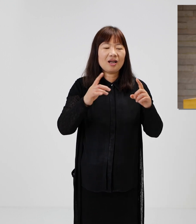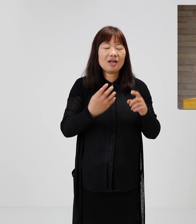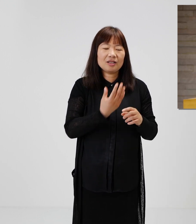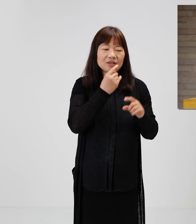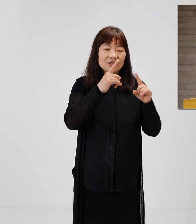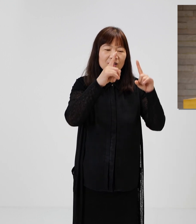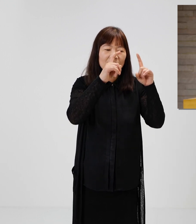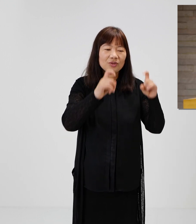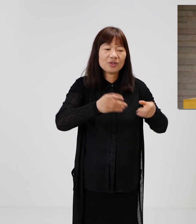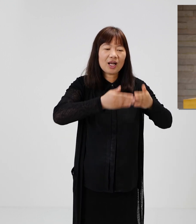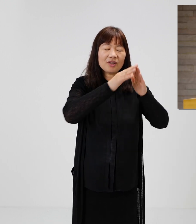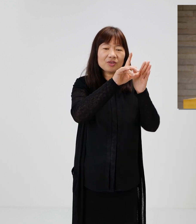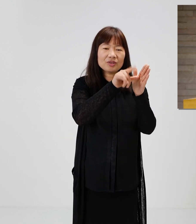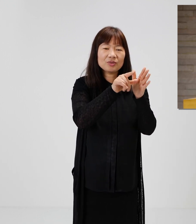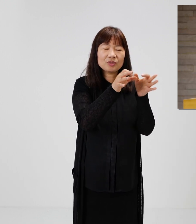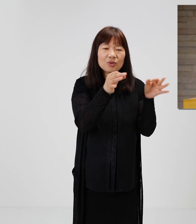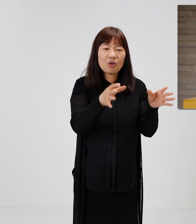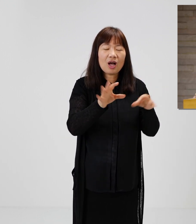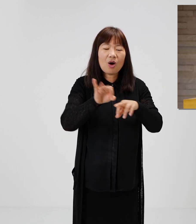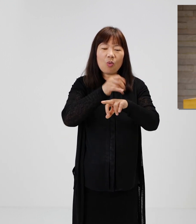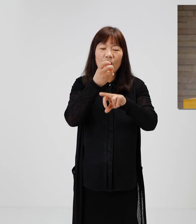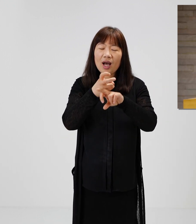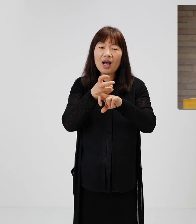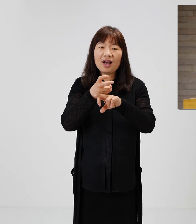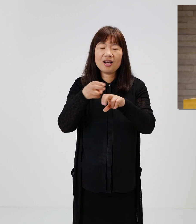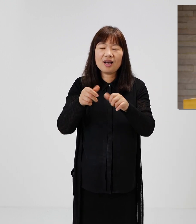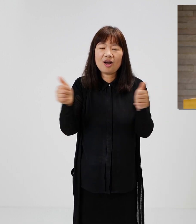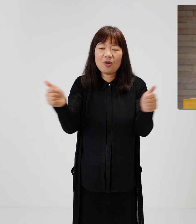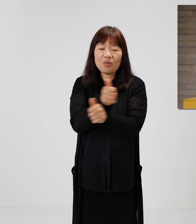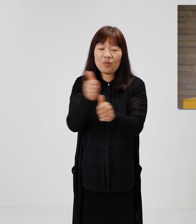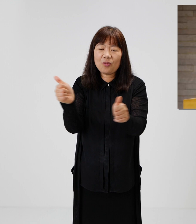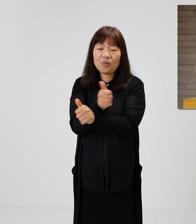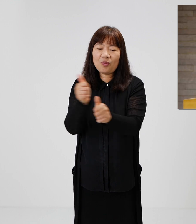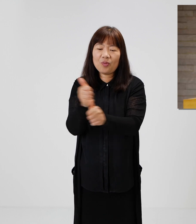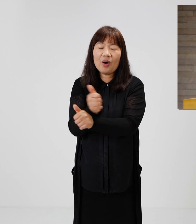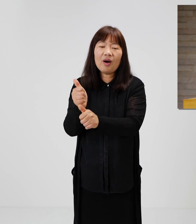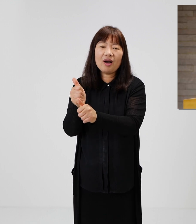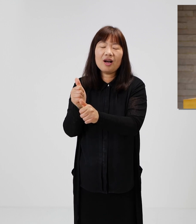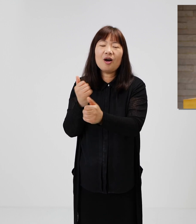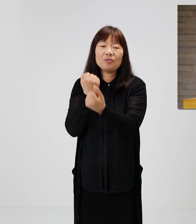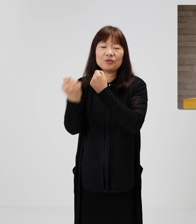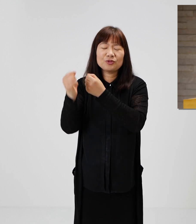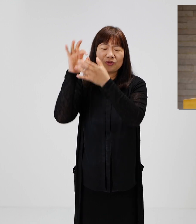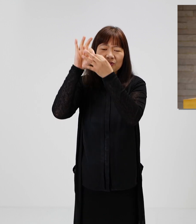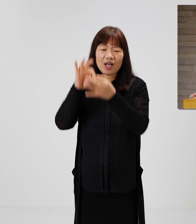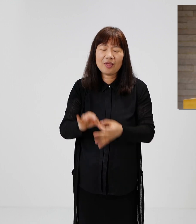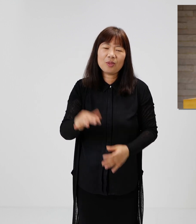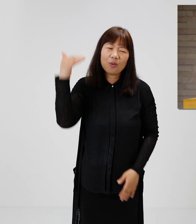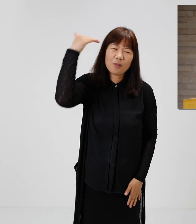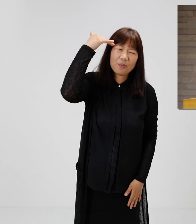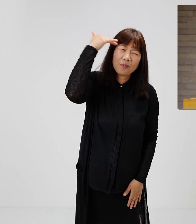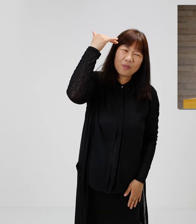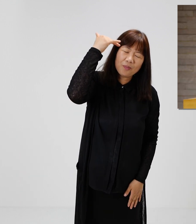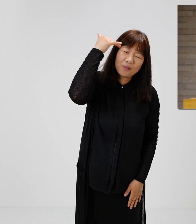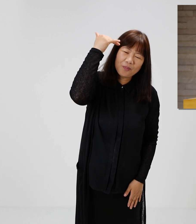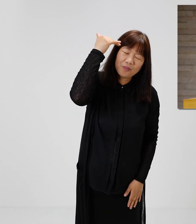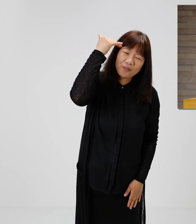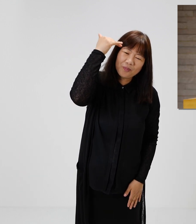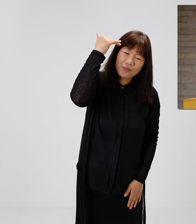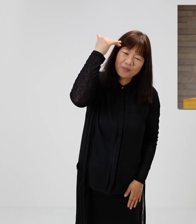불구하고 집요하게 일관성 있게 조직적으로 계속 있었는가를 설명하고